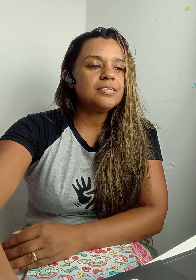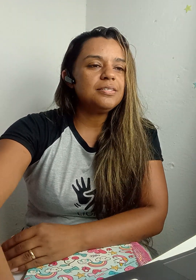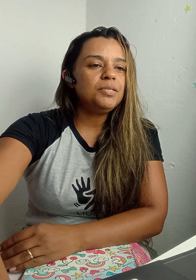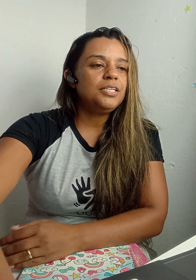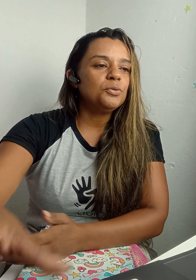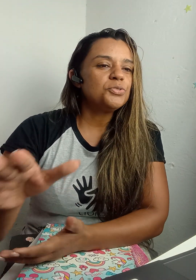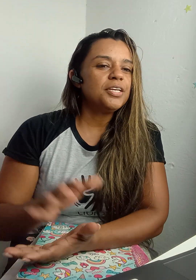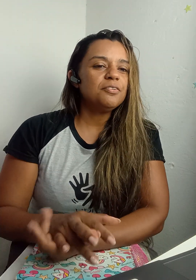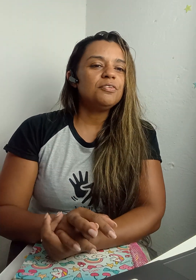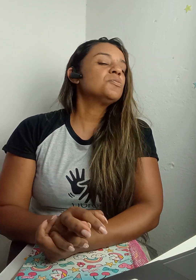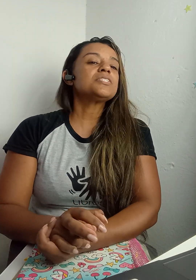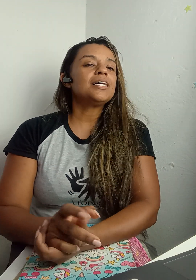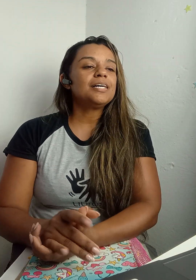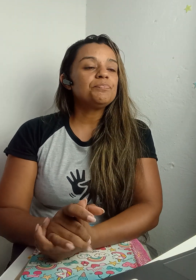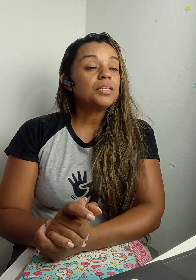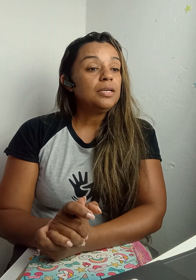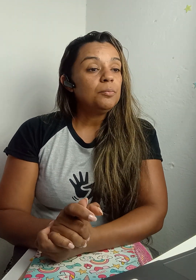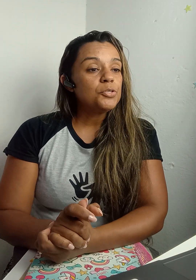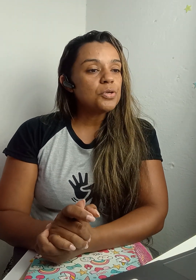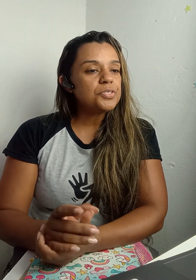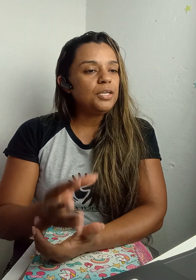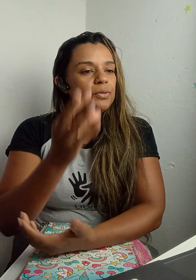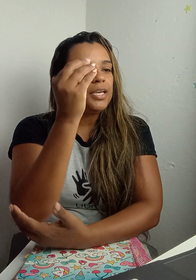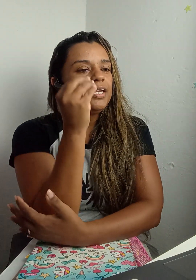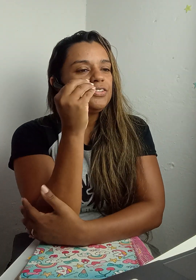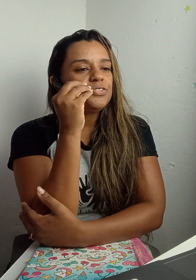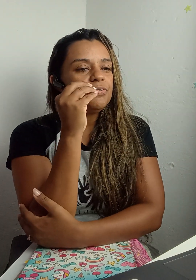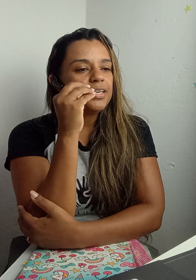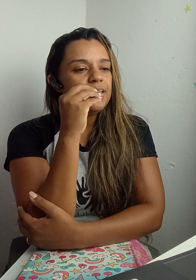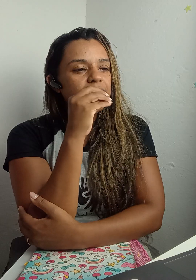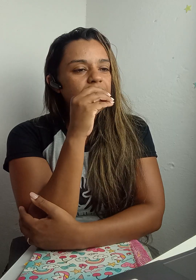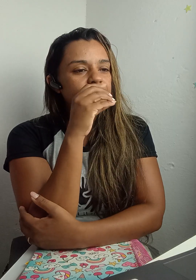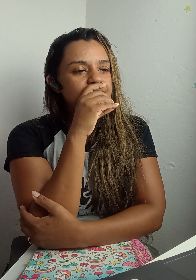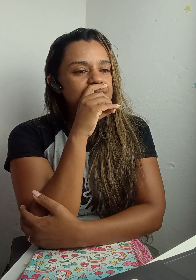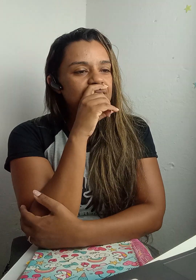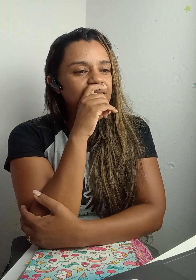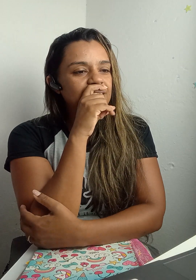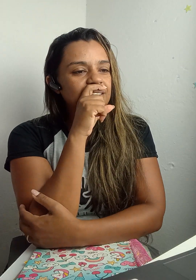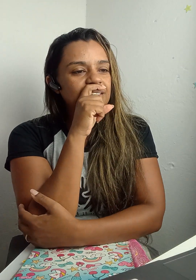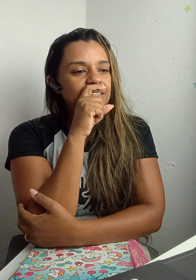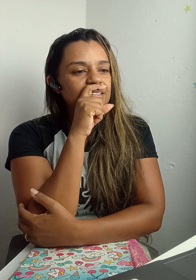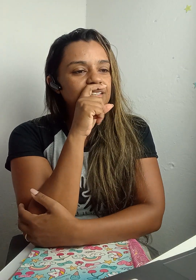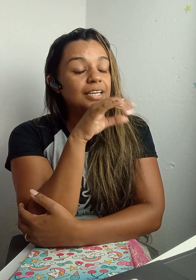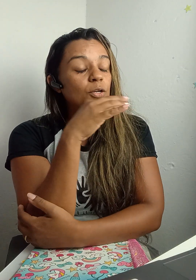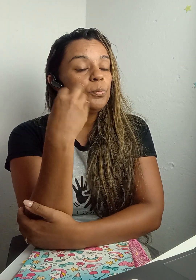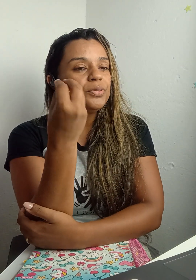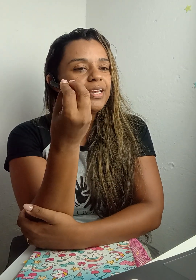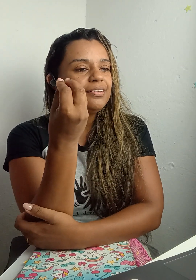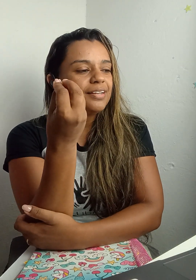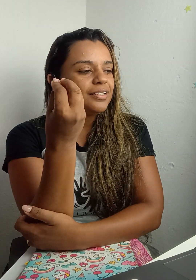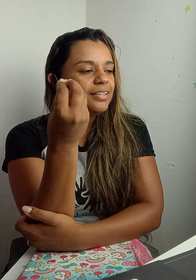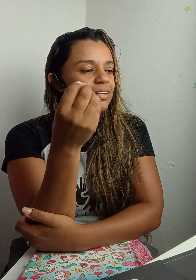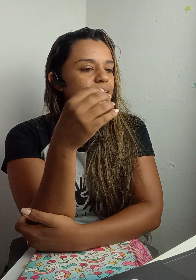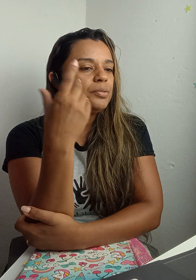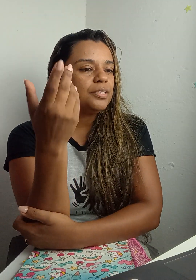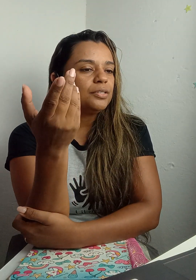e meninos, né? Vamos lá. Pessoalzinho, quem tiver aqui na sala e quem não puder entrar, né? Lembrando